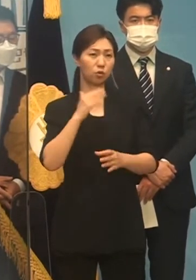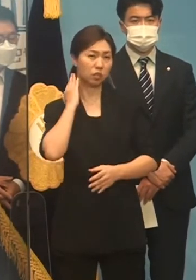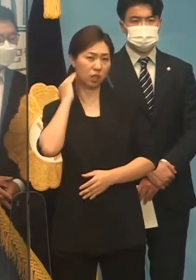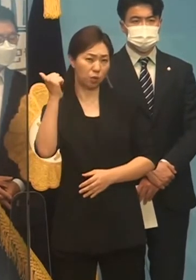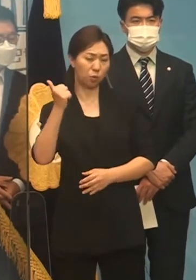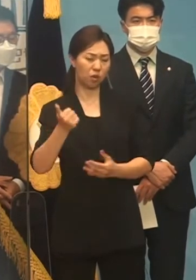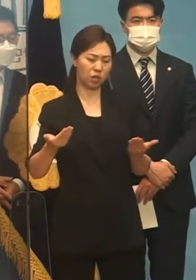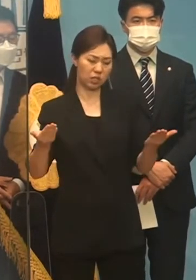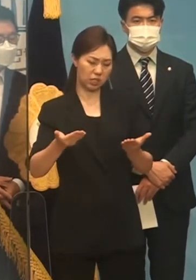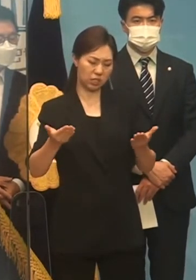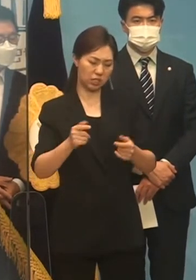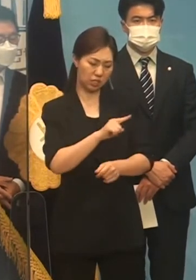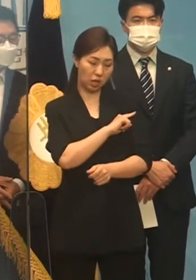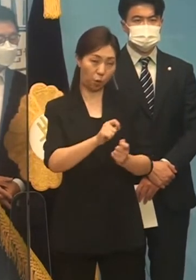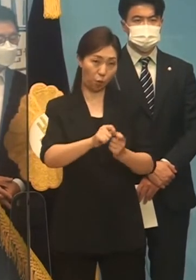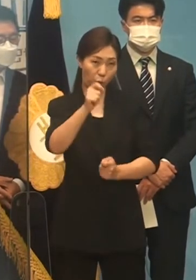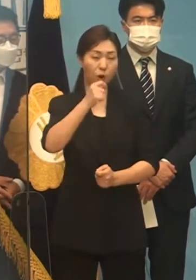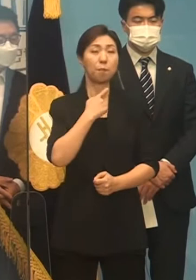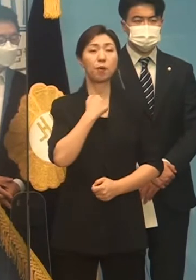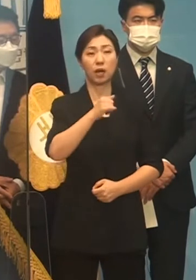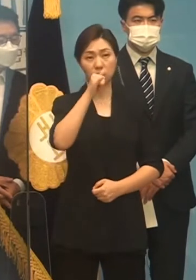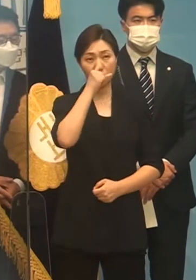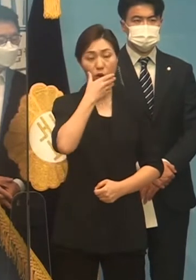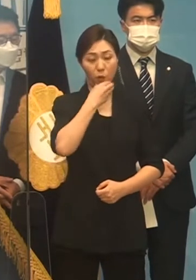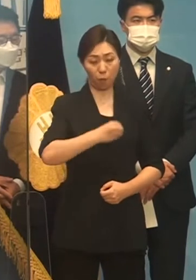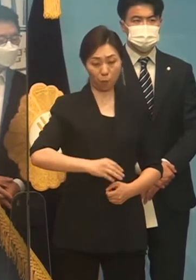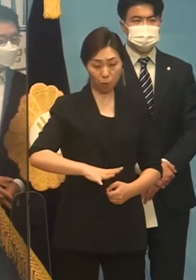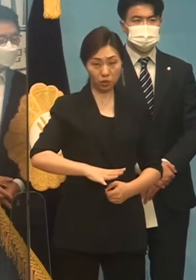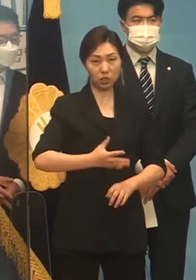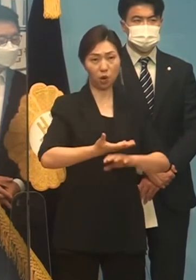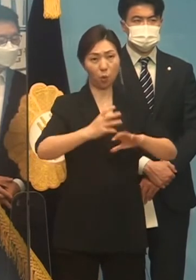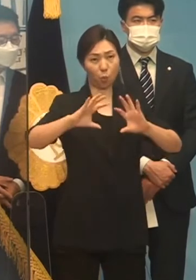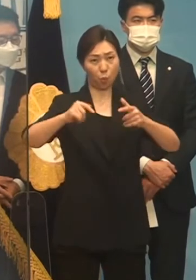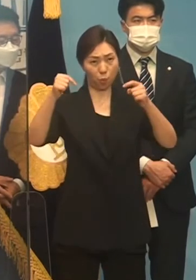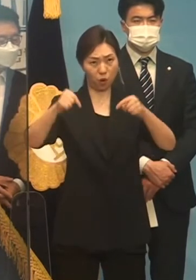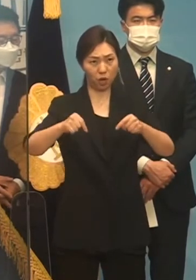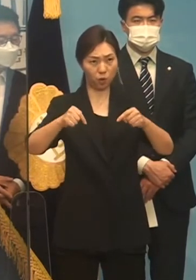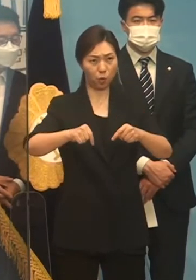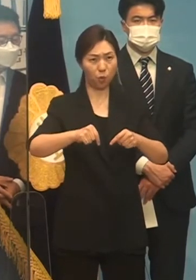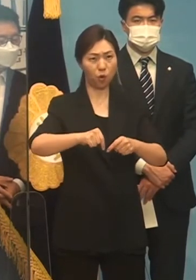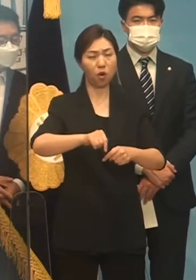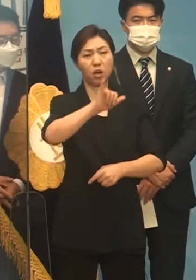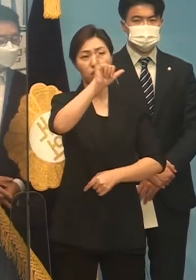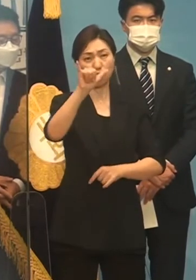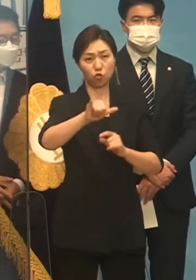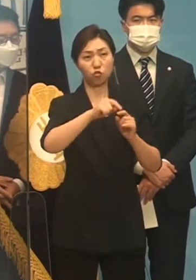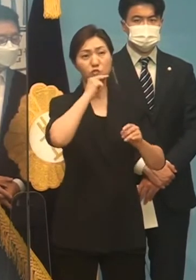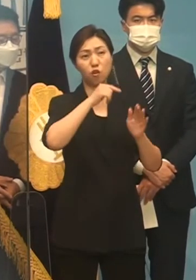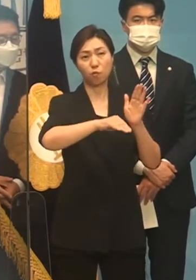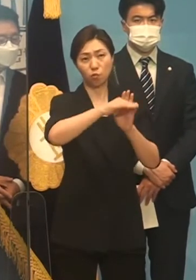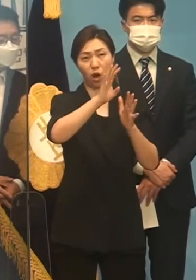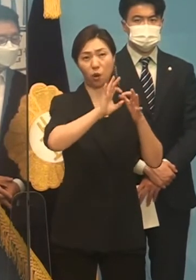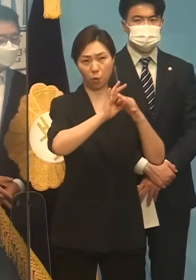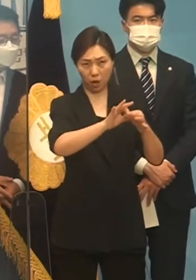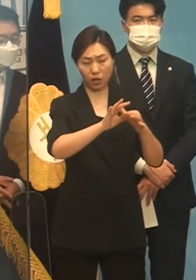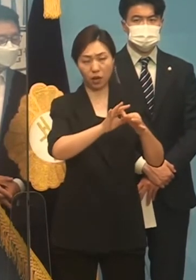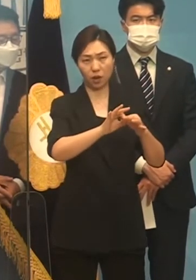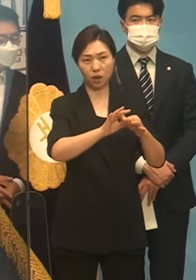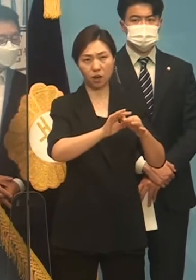경제, 복지, 사회, 남북관계, 외교, 문화와 위기 극복, 이 시대 대한민국의